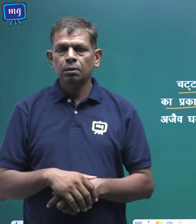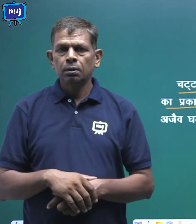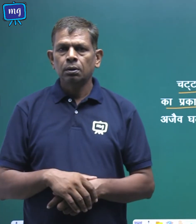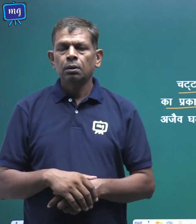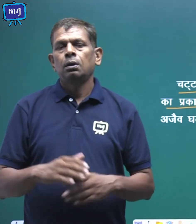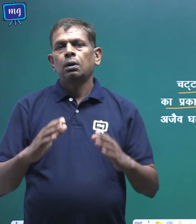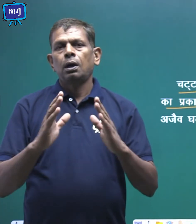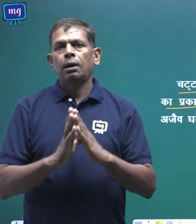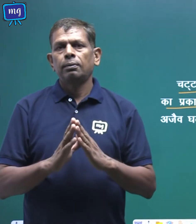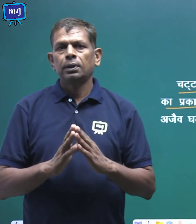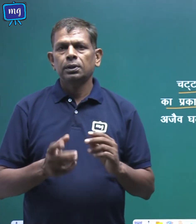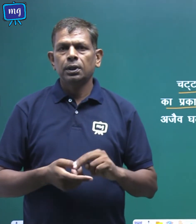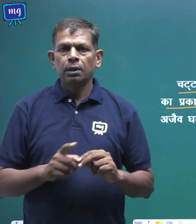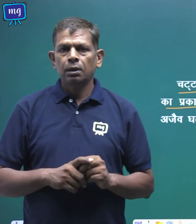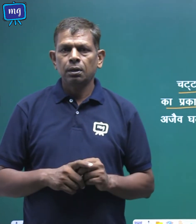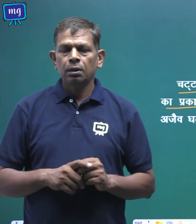आवास के